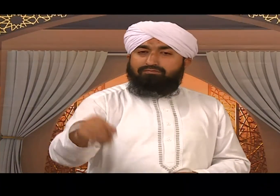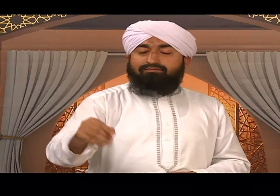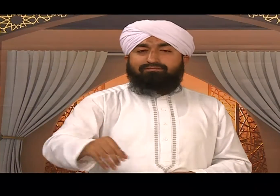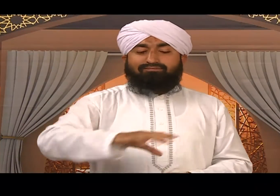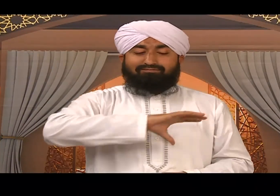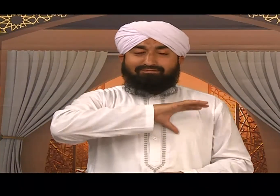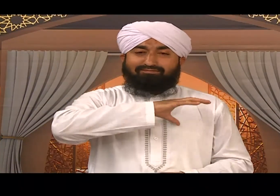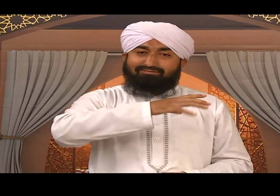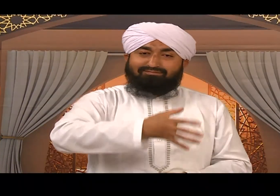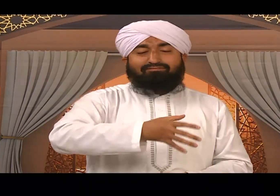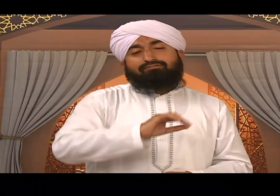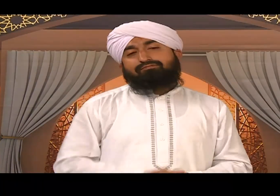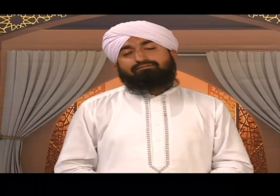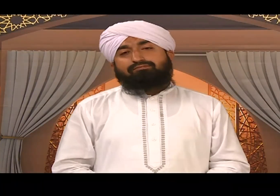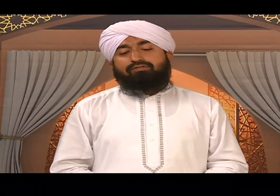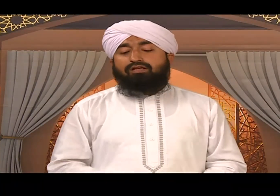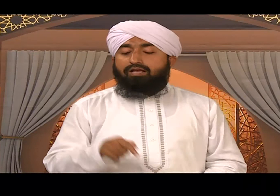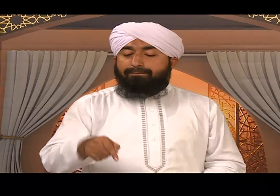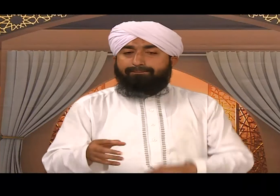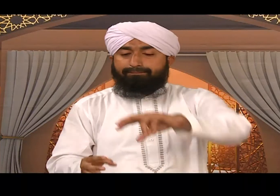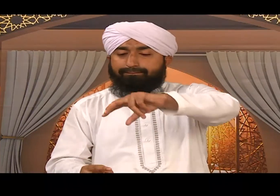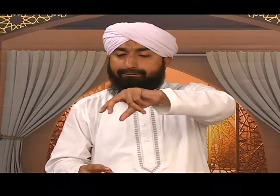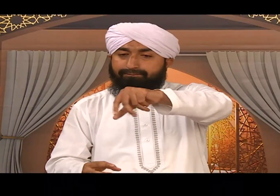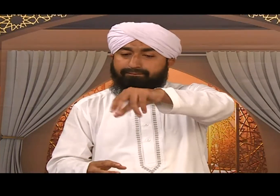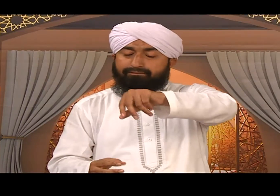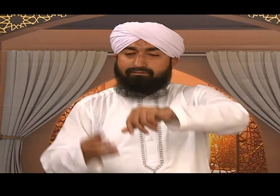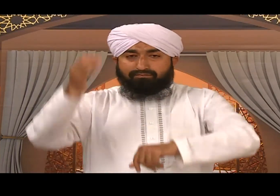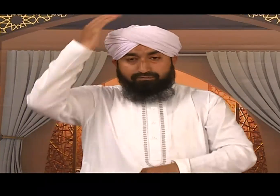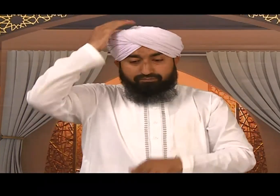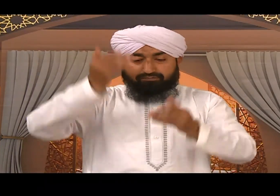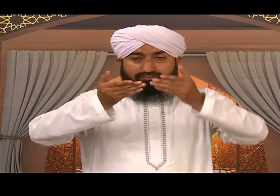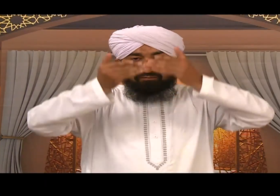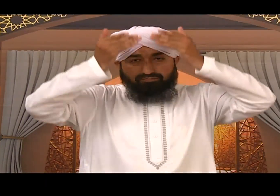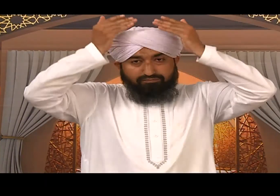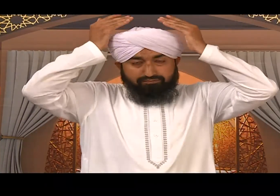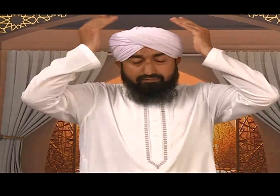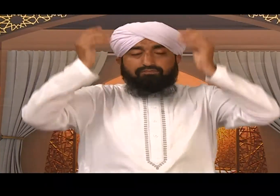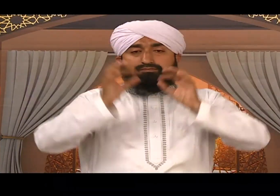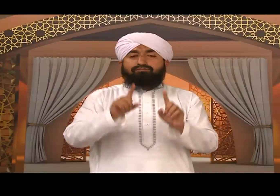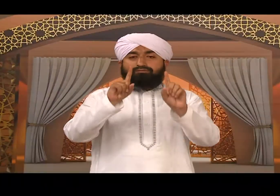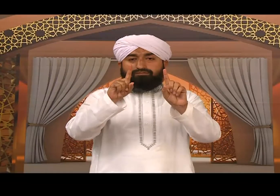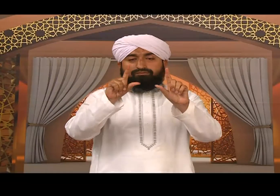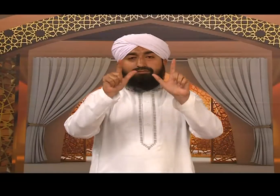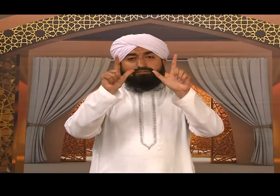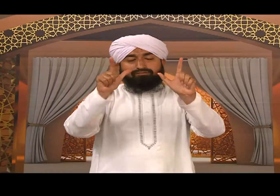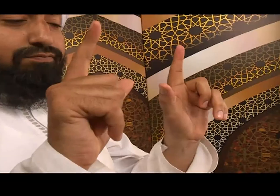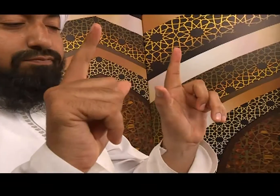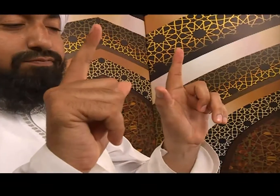ٹپک کر ضائع ہوتا رہے اسراف ہے۔ اب نل بند کر کے سر کا مسح اس طرح کیجئے۔ دونوں انگوٹھوں اور کلمے